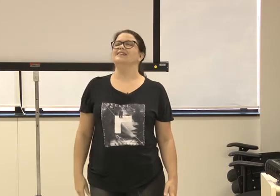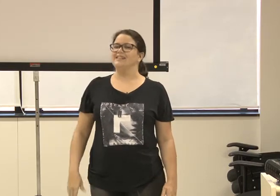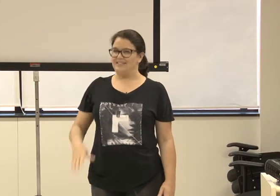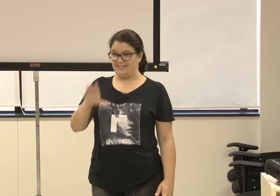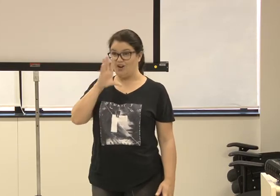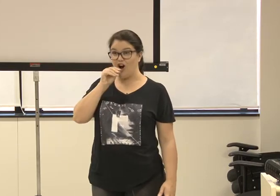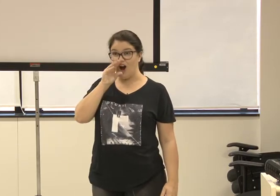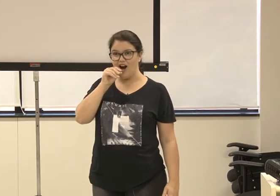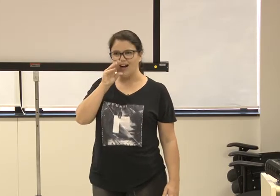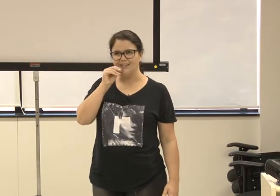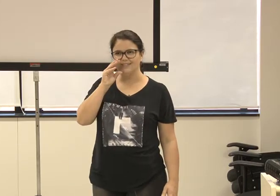Ó.